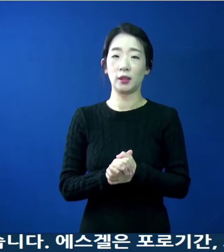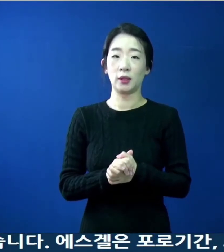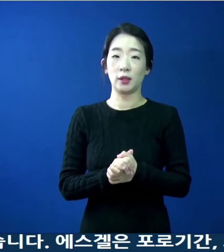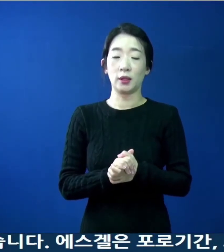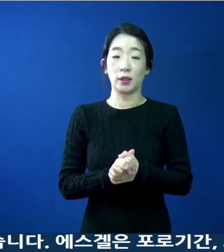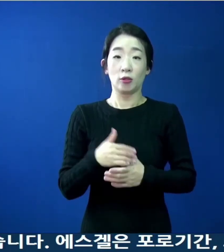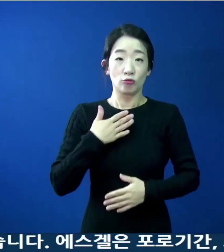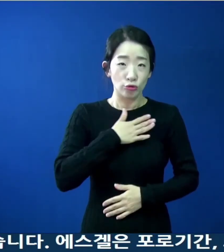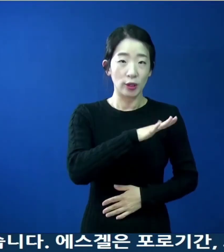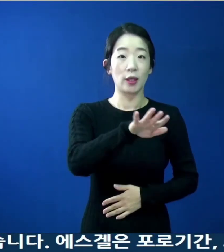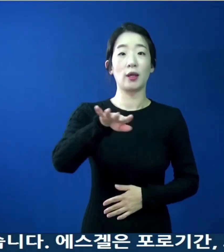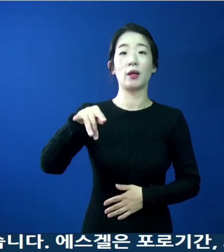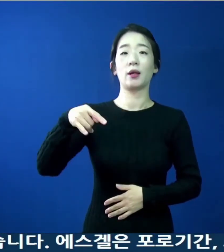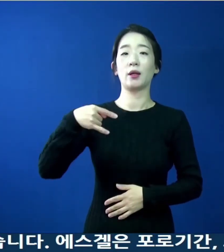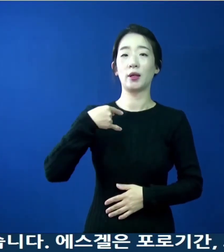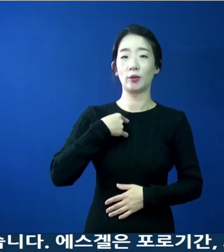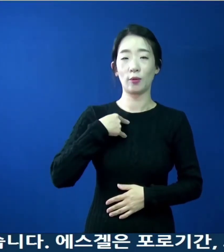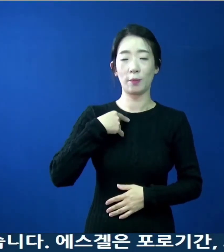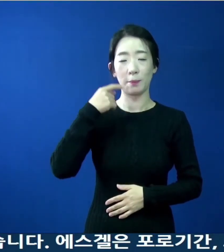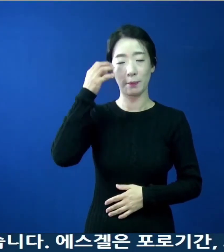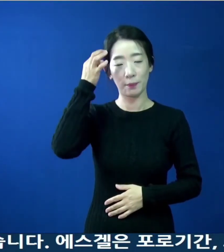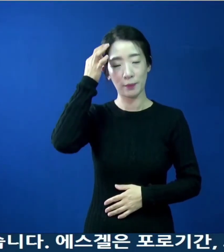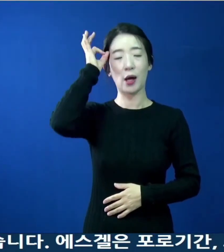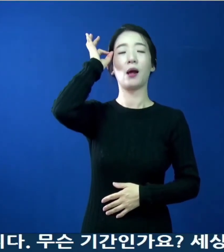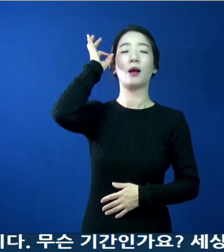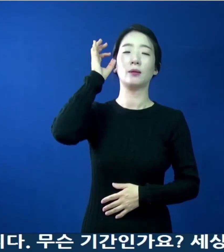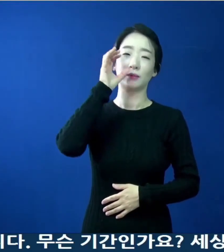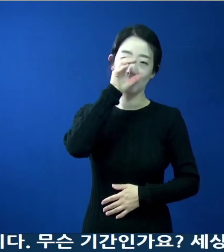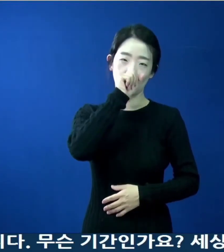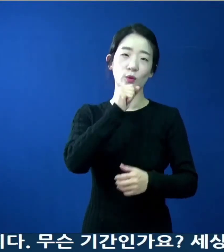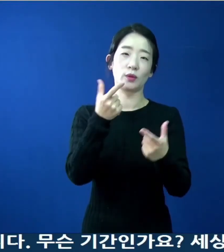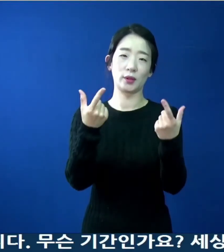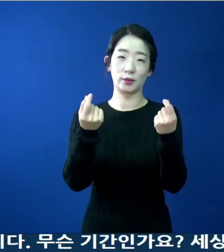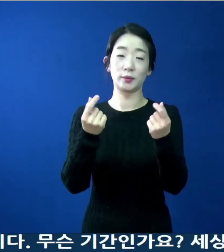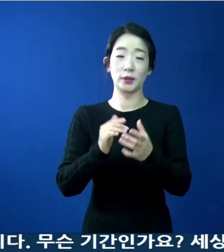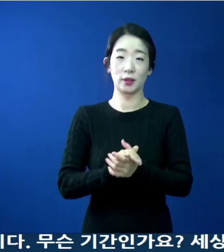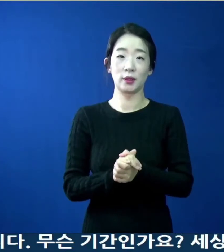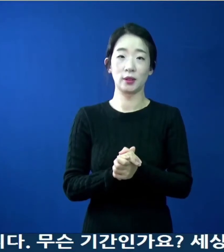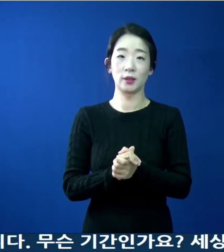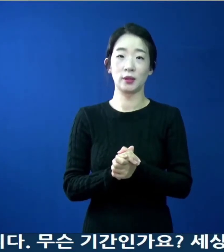사실이 우리에게도 깨달음이 되어졌으면 좋겠습니다.